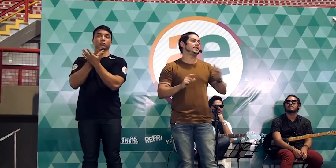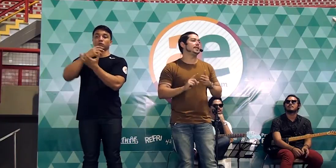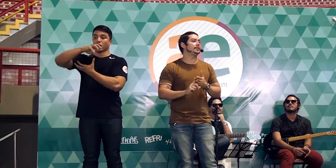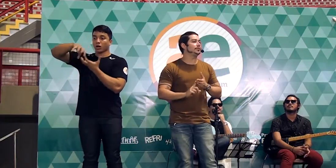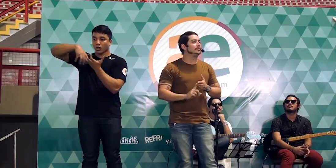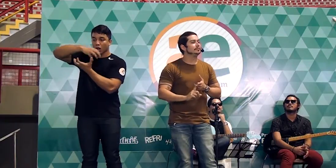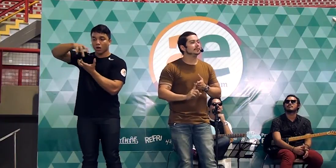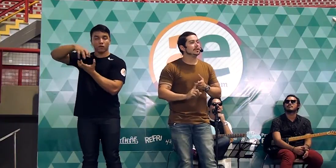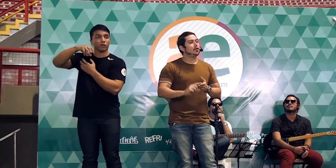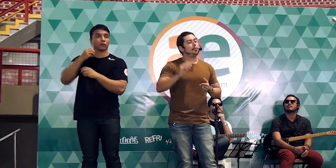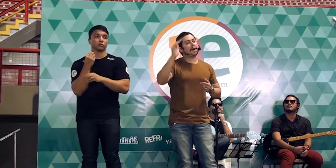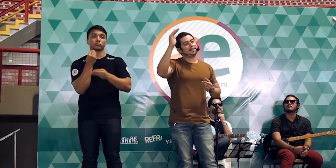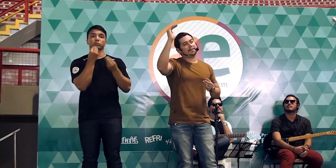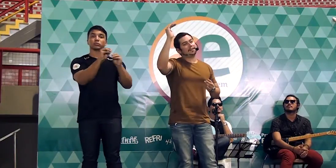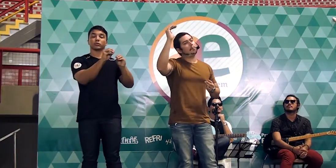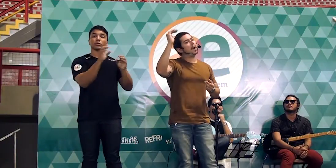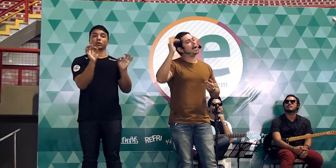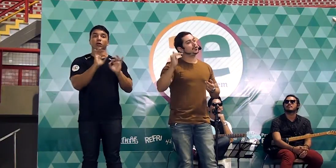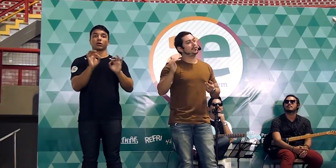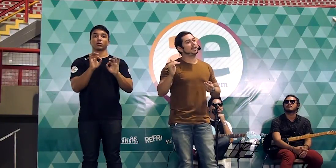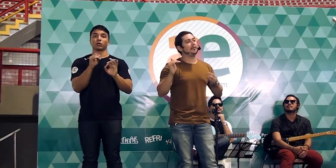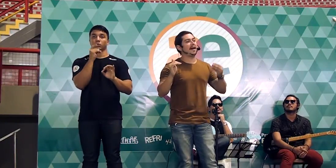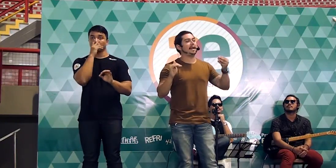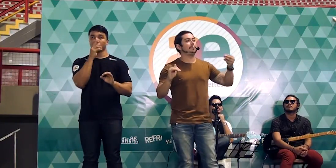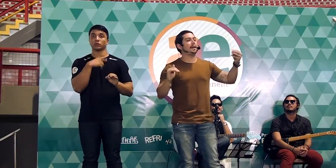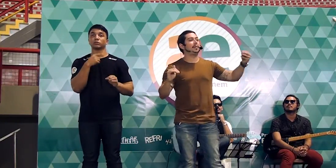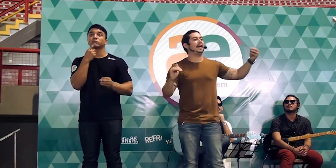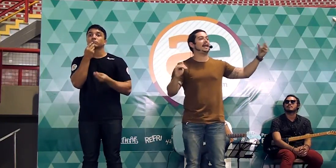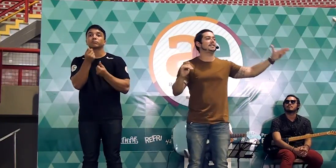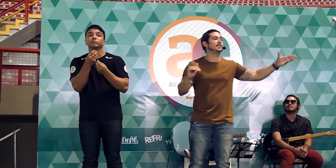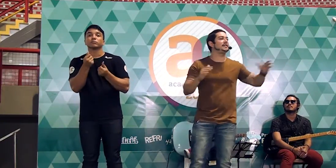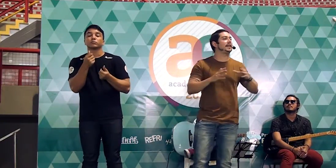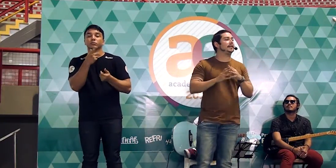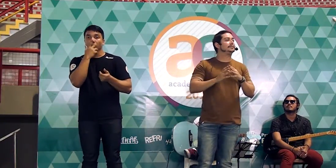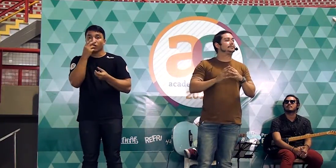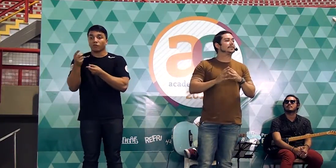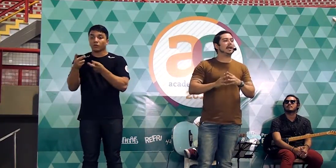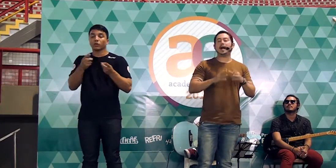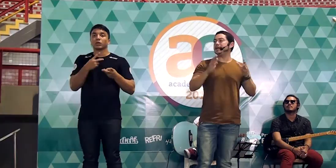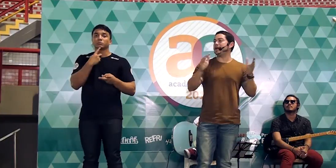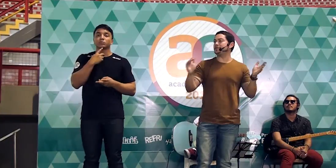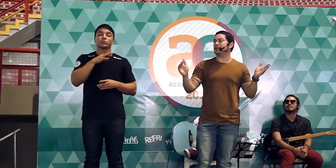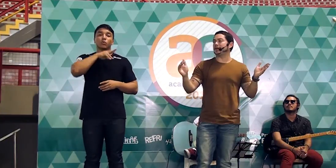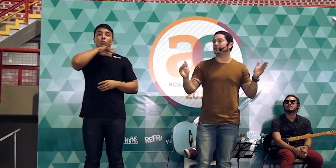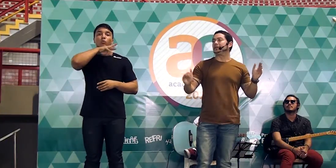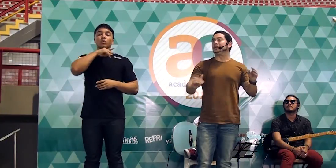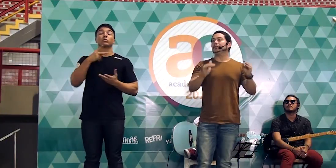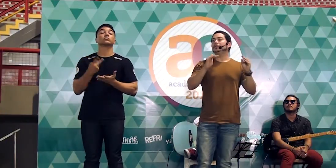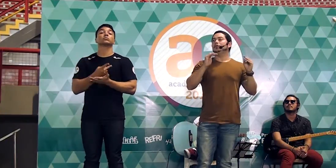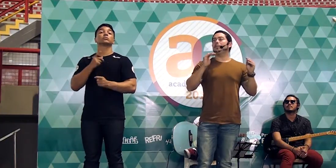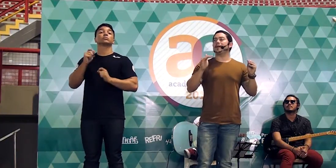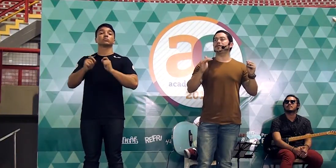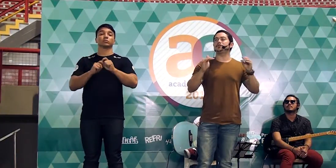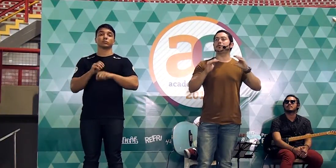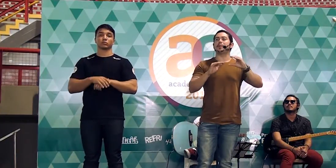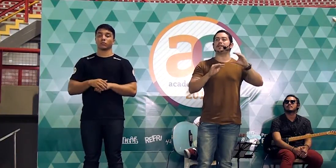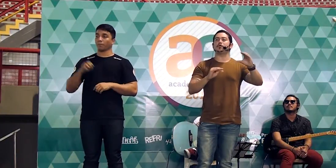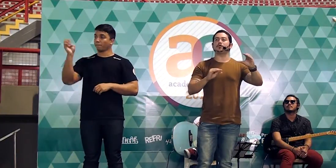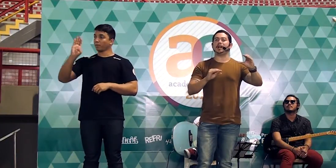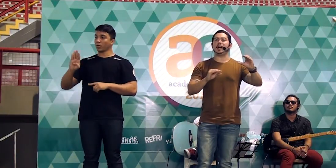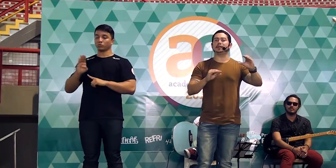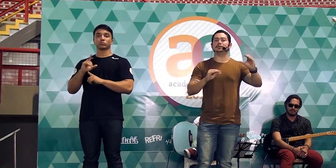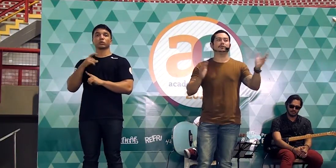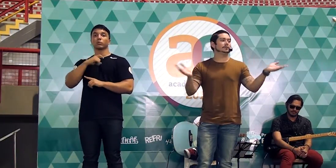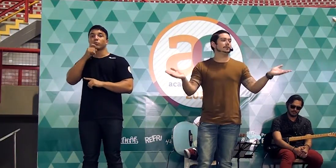de abastecimento. O preço estava tão baixo que não valia a pena para elas vender. Aí, resultado, o Brasil tinha um